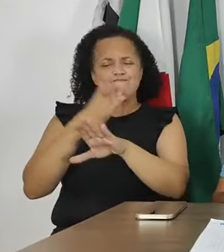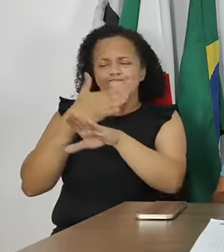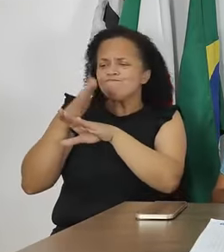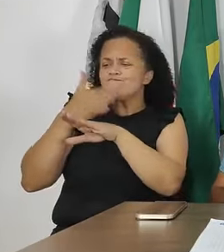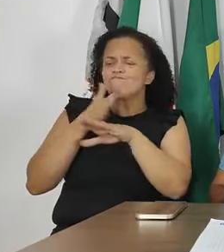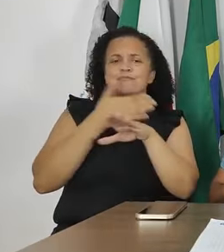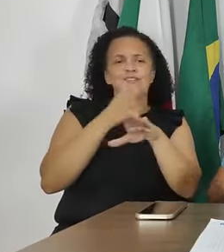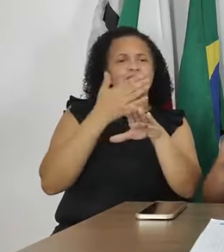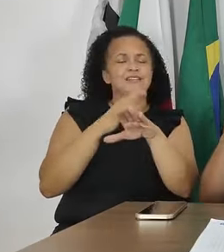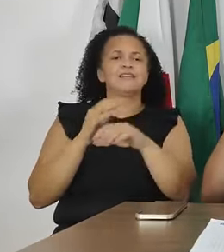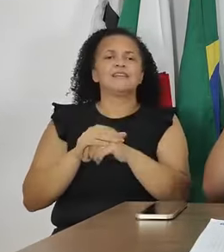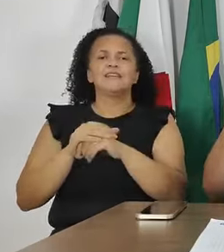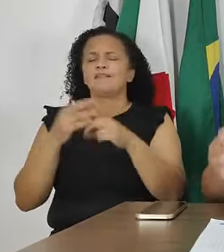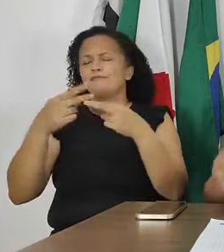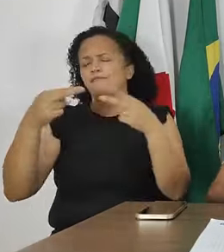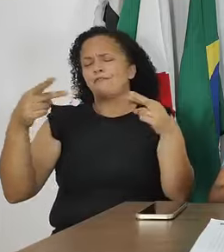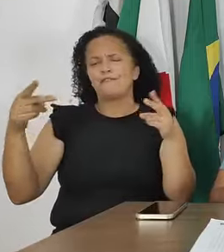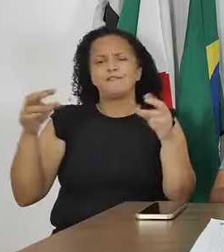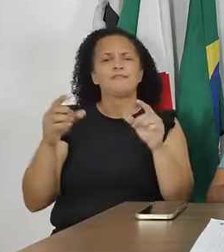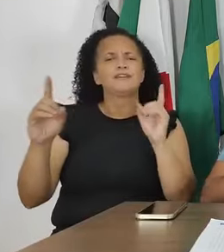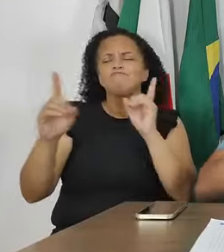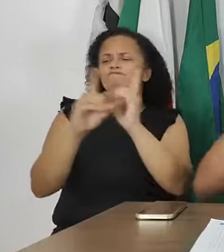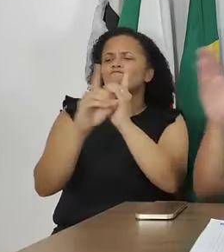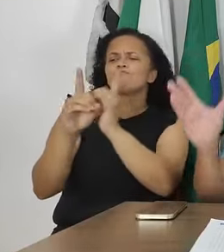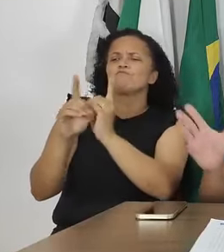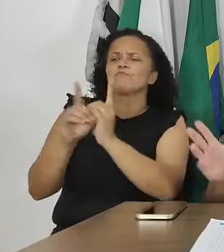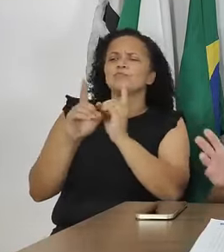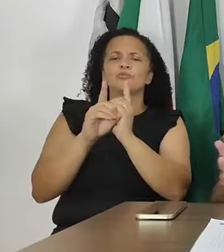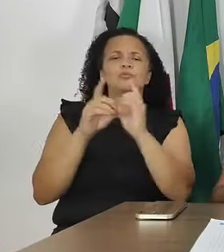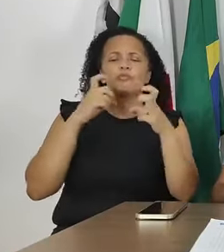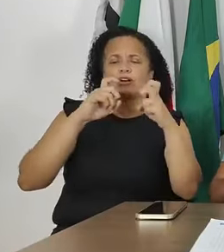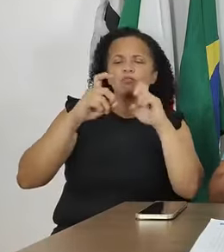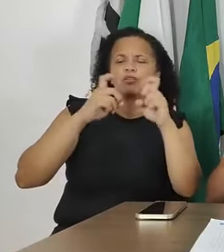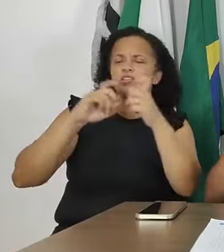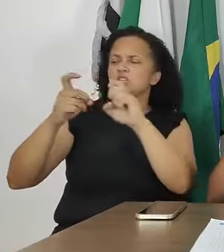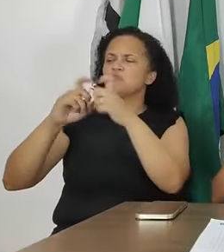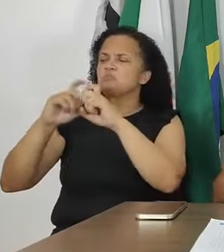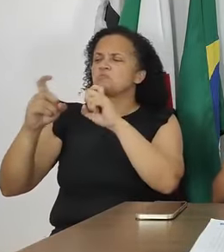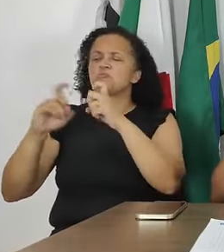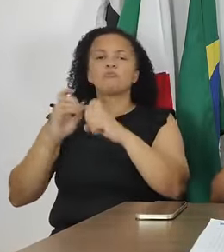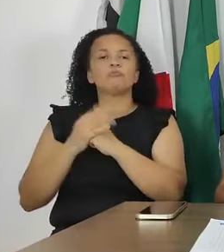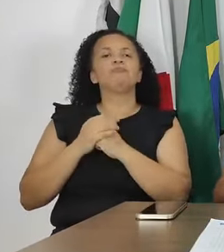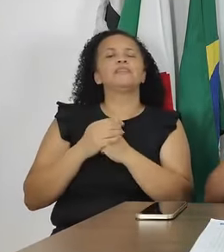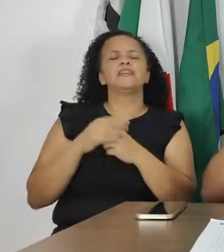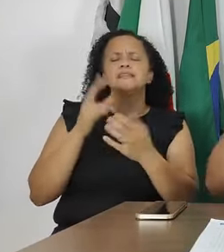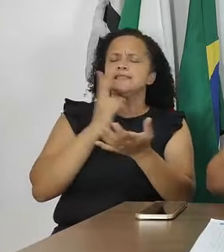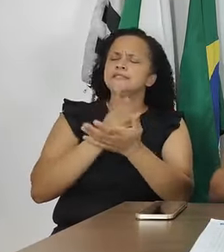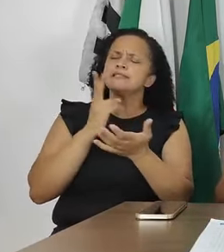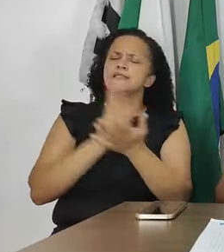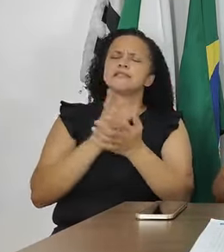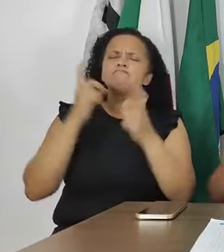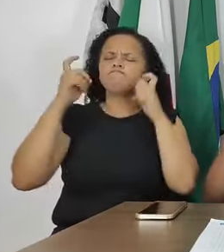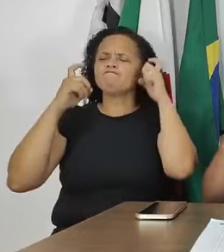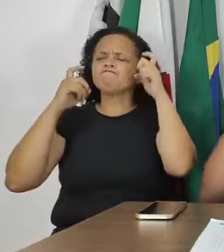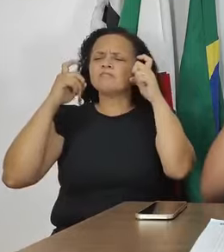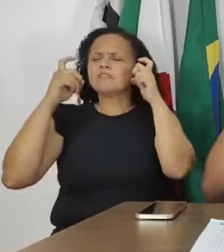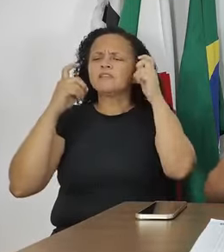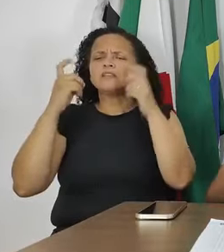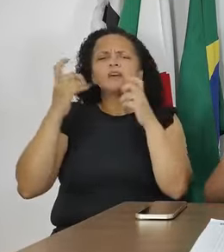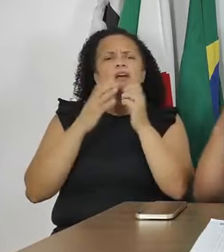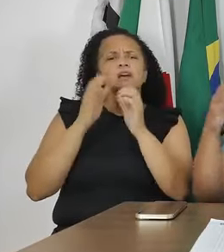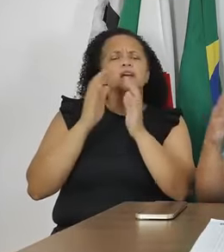treinamentos, encontro de casais, encontro de jovens, todos esses encontros, sempre preocupação do pastor, a preocupação